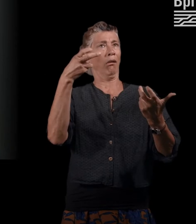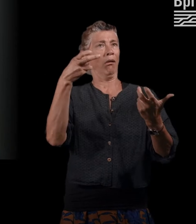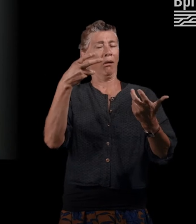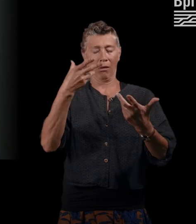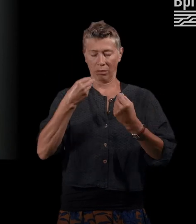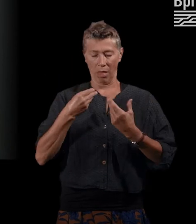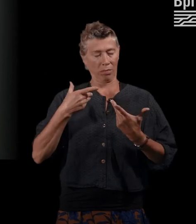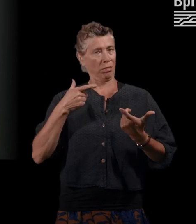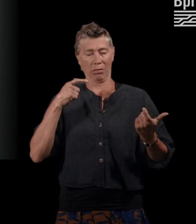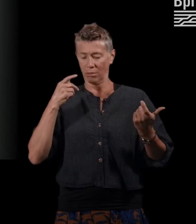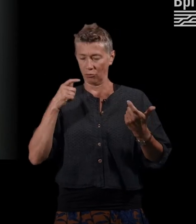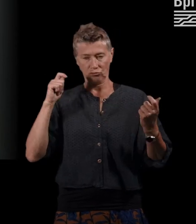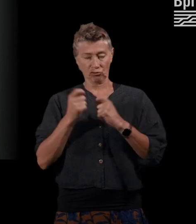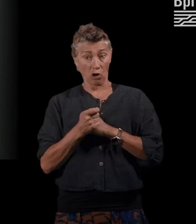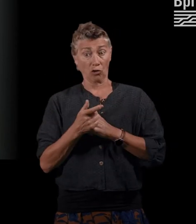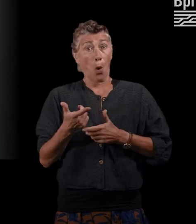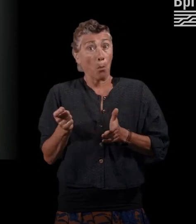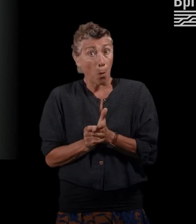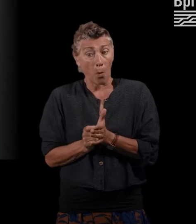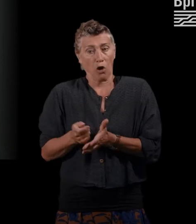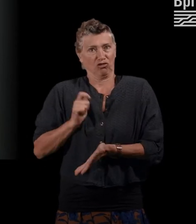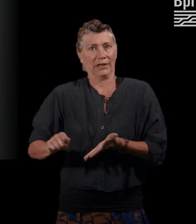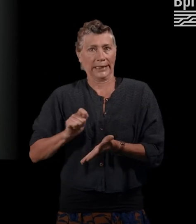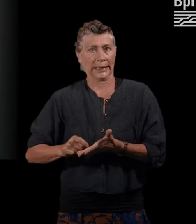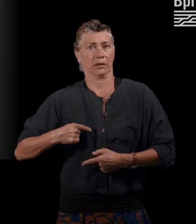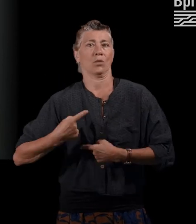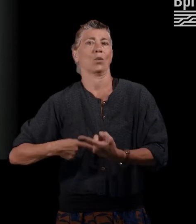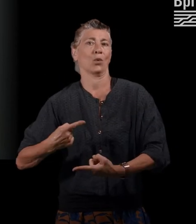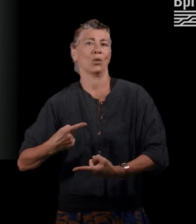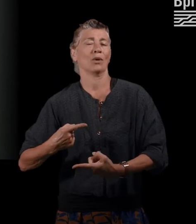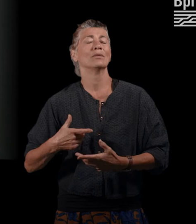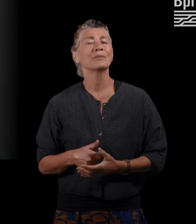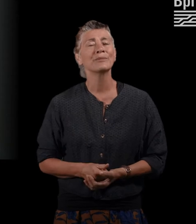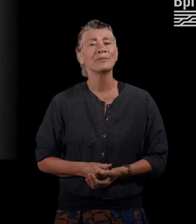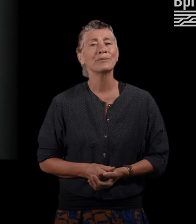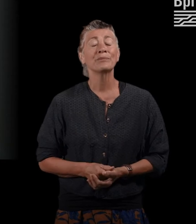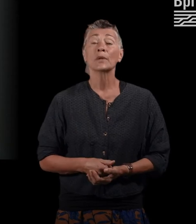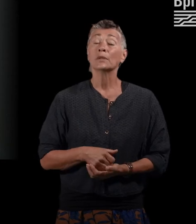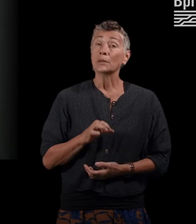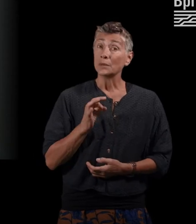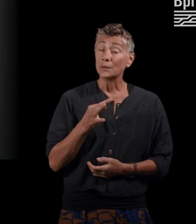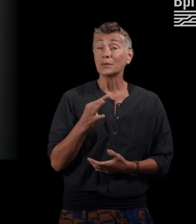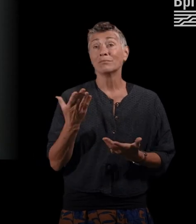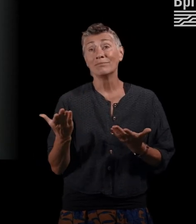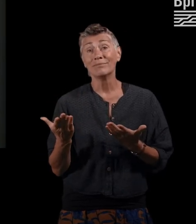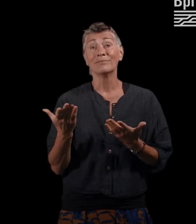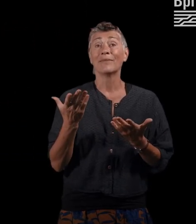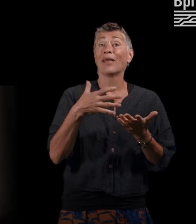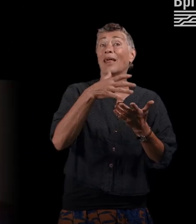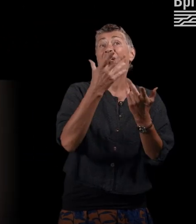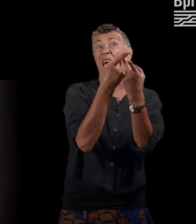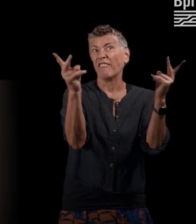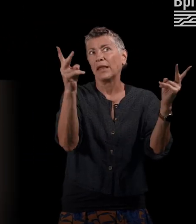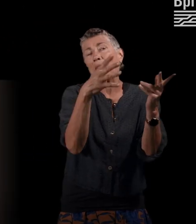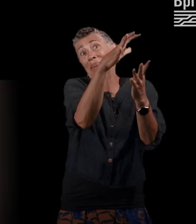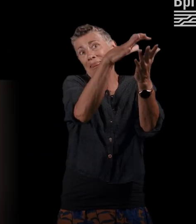villes change, ma lecture de ces lieux et de ces villes change pendant que je les écris, pendant que j'écris ces textes. Mmh. Un aller-retour